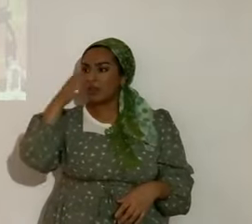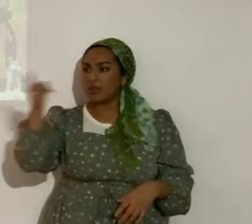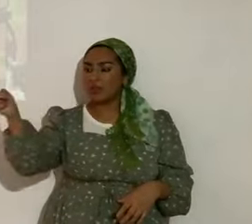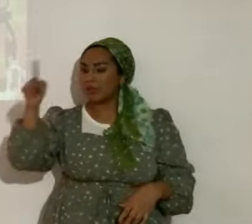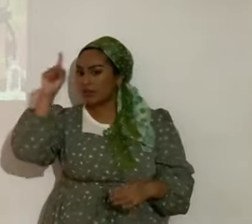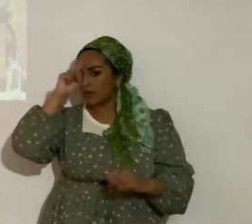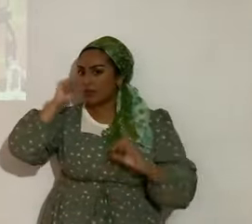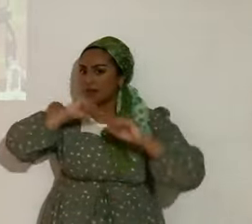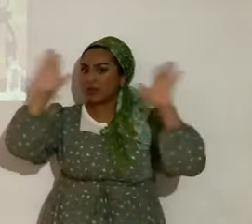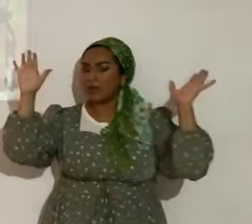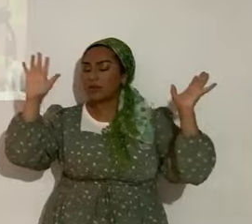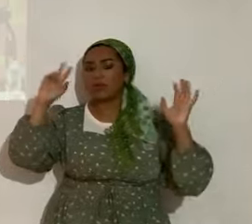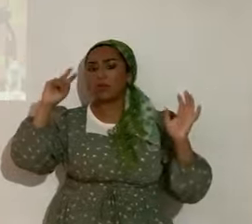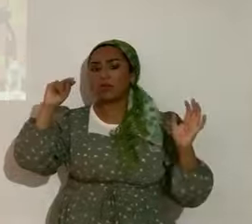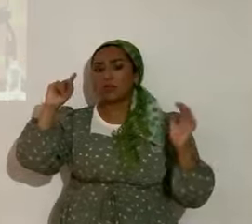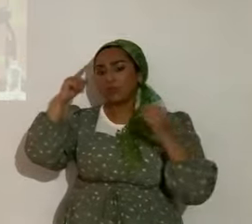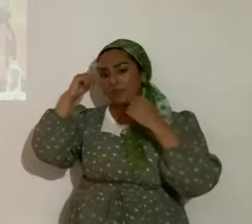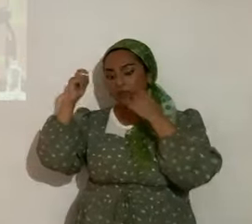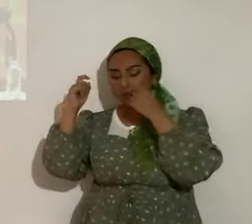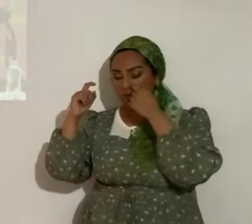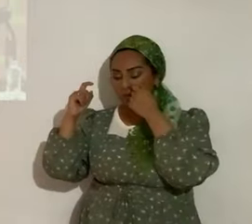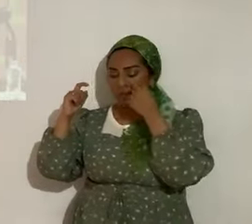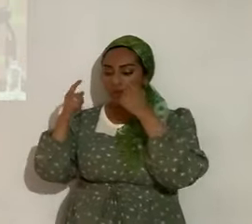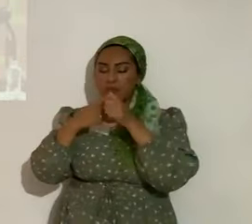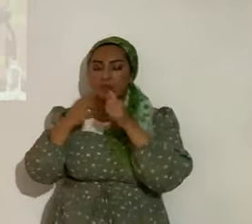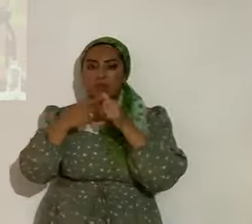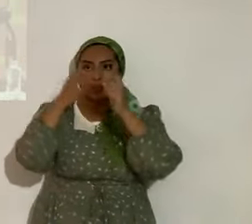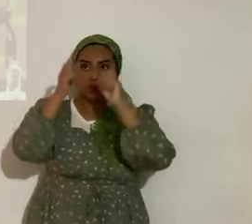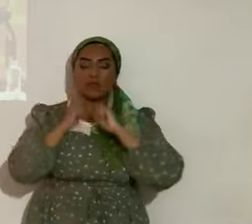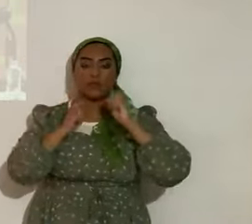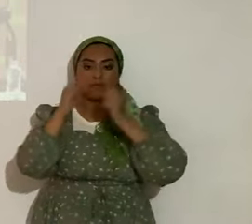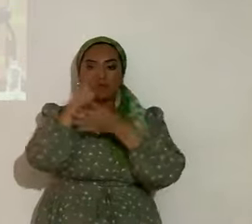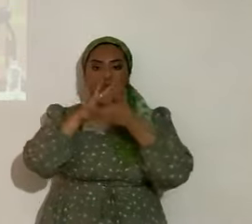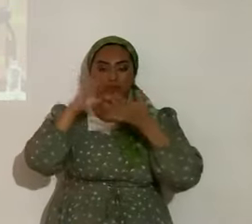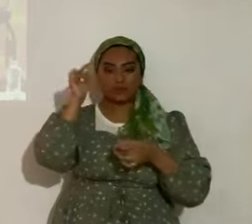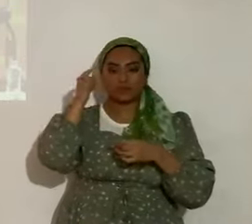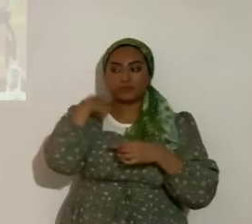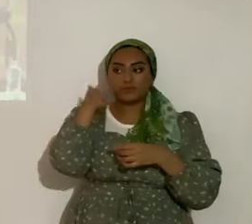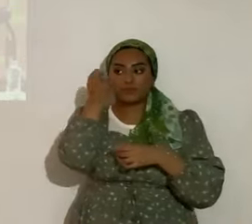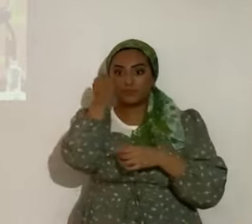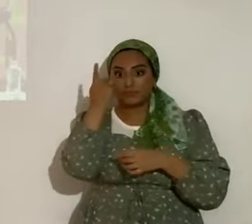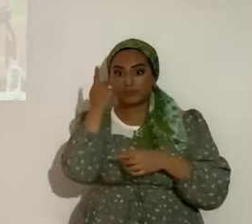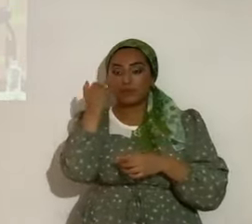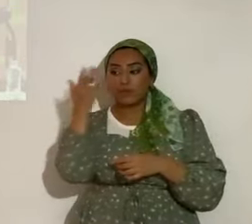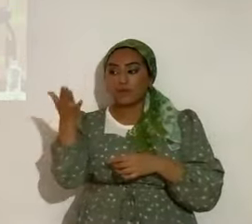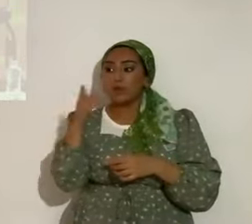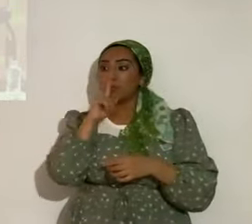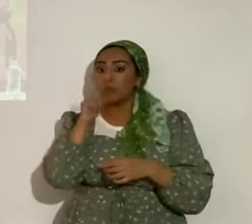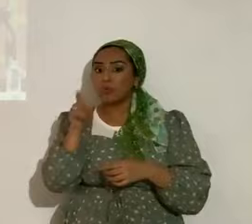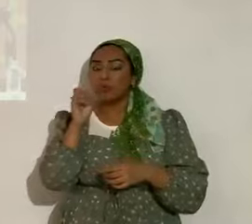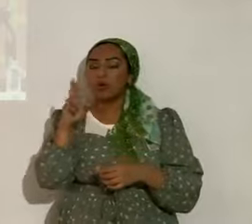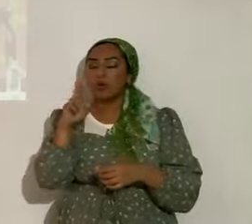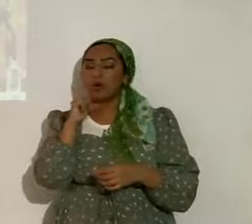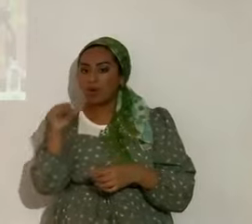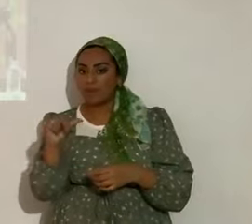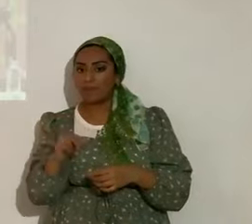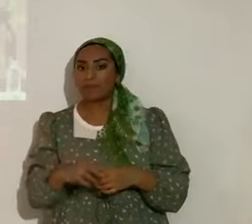inventando, porque aparte de los dones, en primer lugar los dones del Rajacodes, para discernir si está hablando una persona la verdad